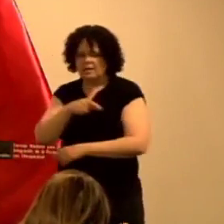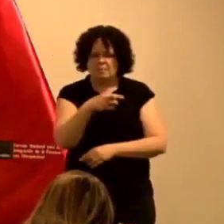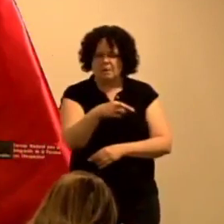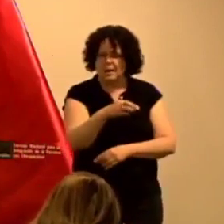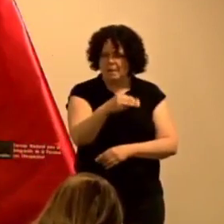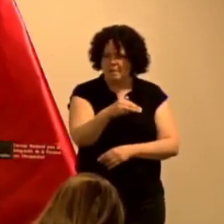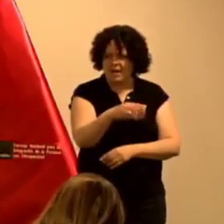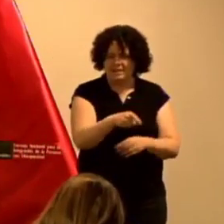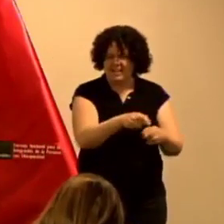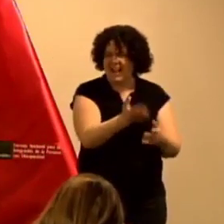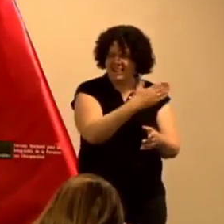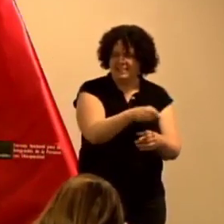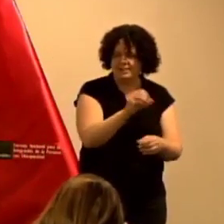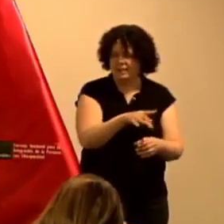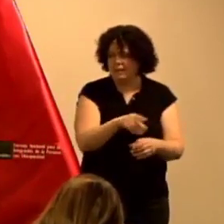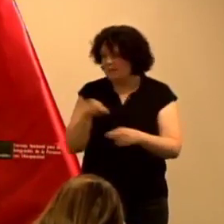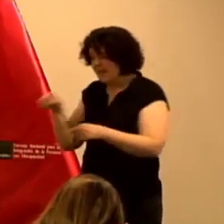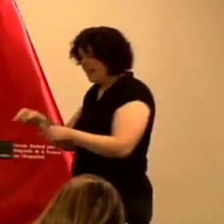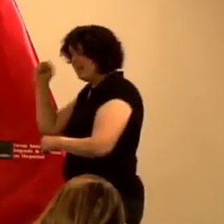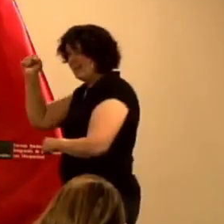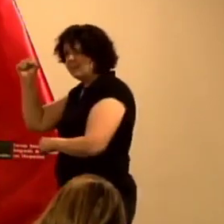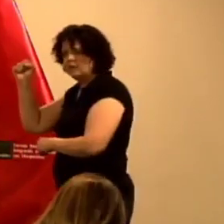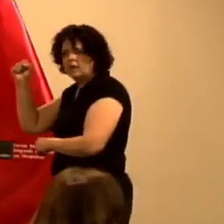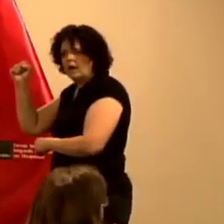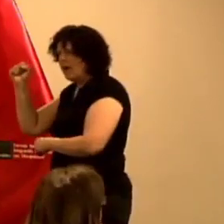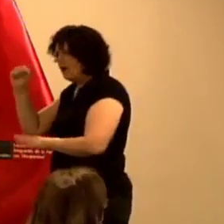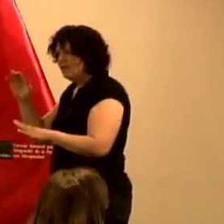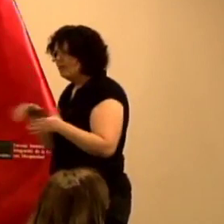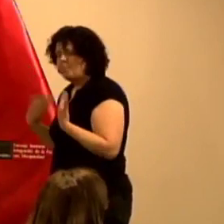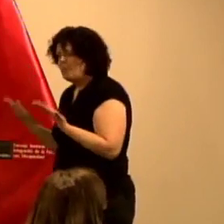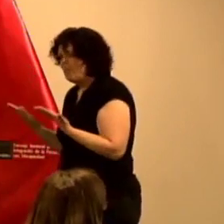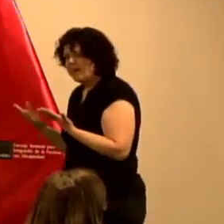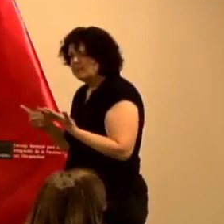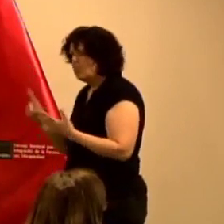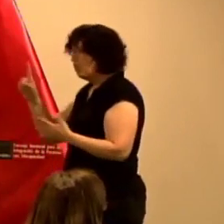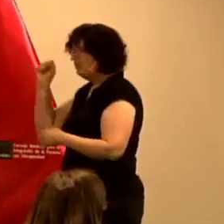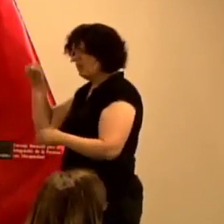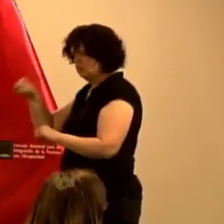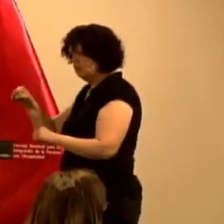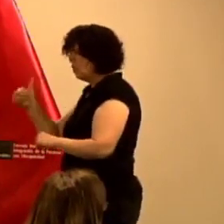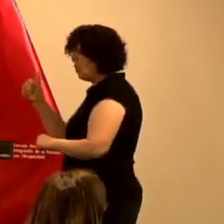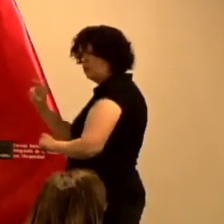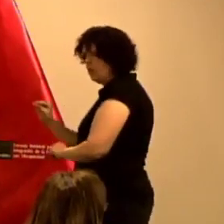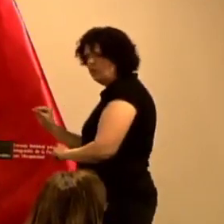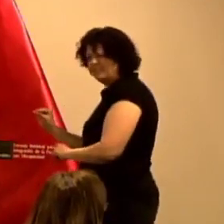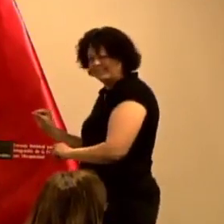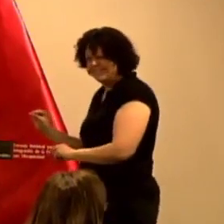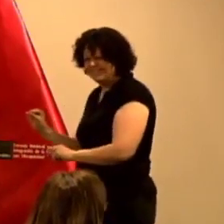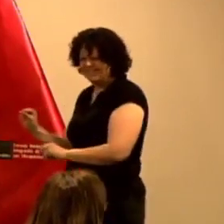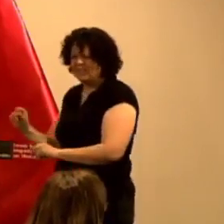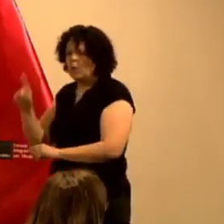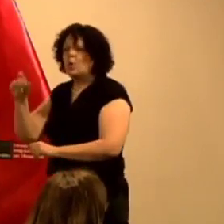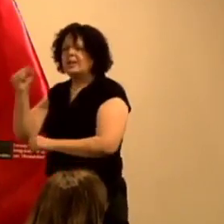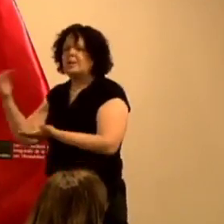no hay. En el enfoque de derecho, los derechos son indivisibles e interdependientes. ¿Qué quiere decir esto? Que ningún derecho es más